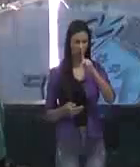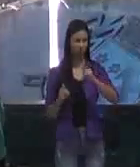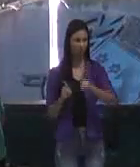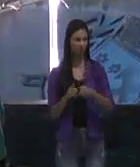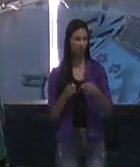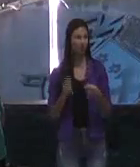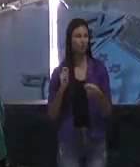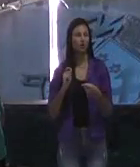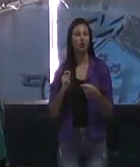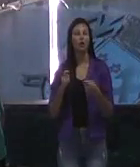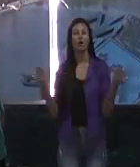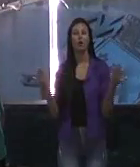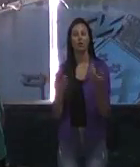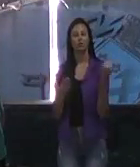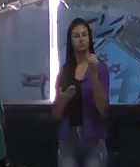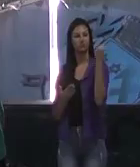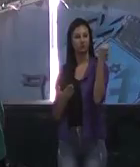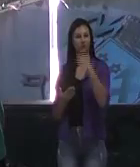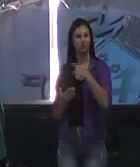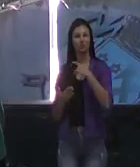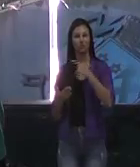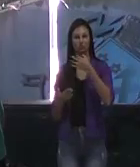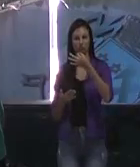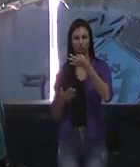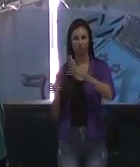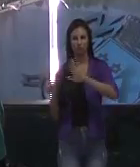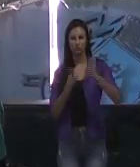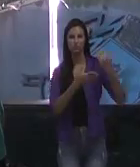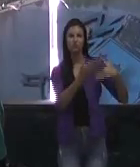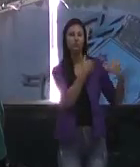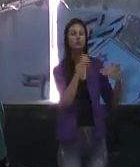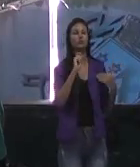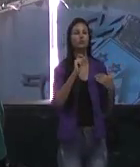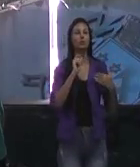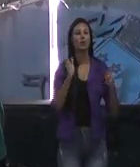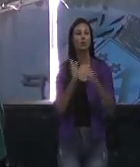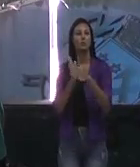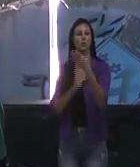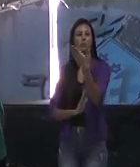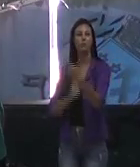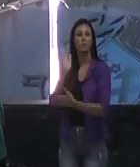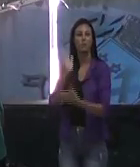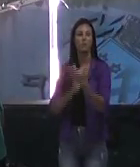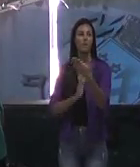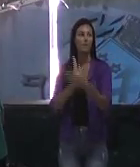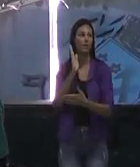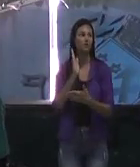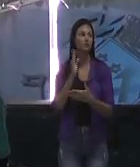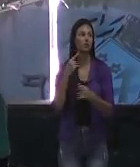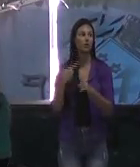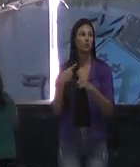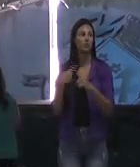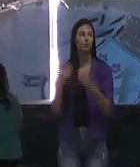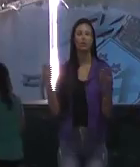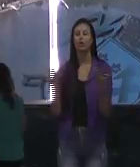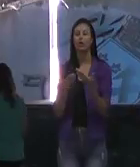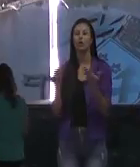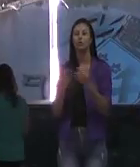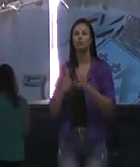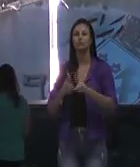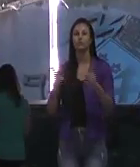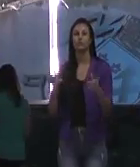o papel importante que eu falei, inclusive, a semana passada, que esta casa fez, foi a aprovação do novo Código Tributário. Isso tem ajudado, que se não tivesse Código Tributário hoje, talvez